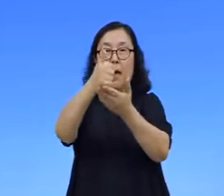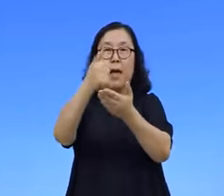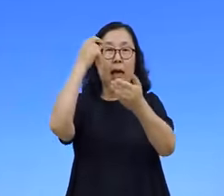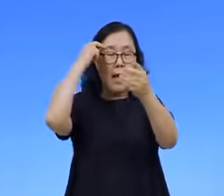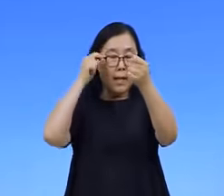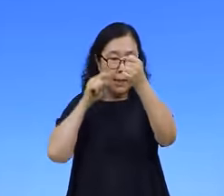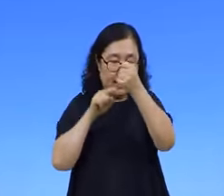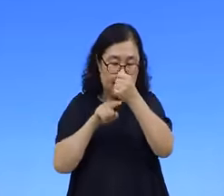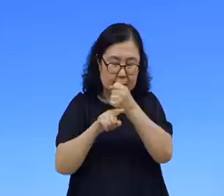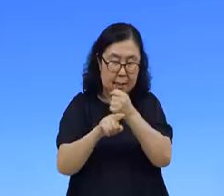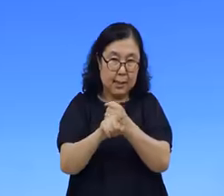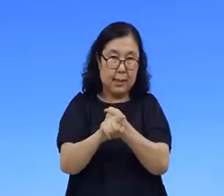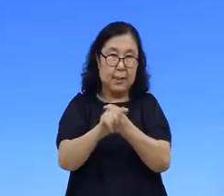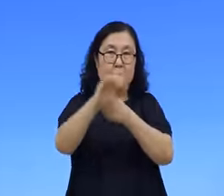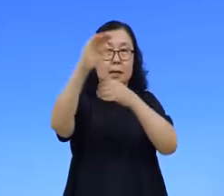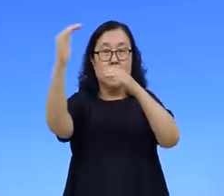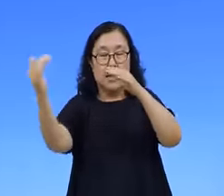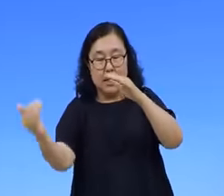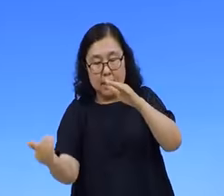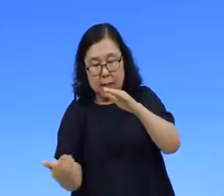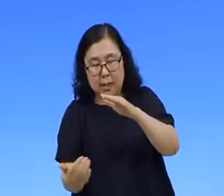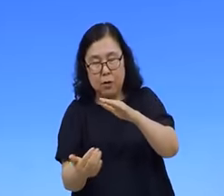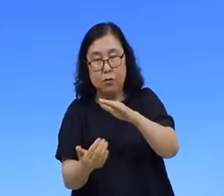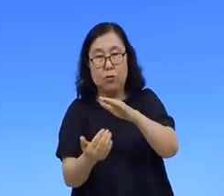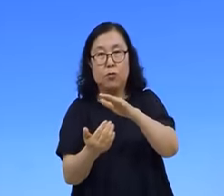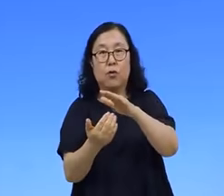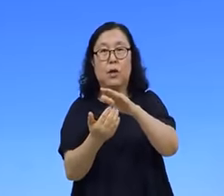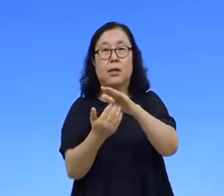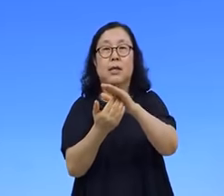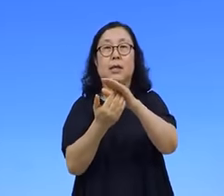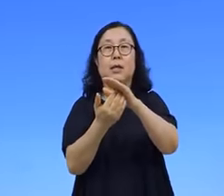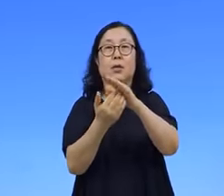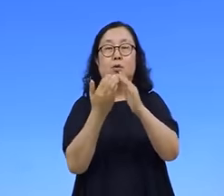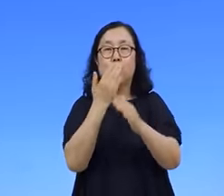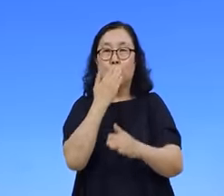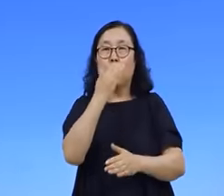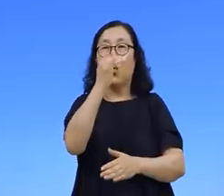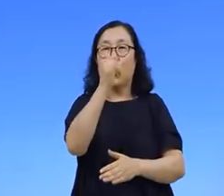향하신 주님의 뜻이